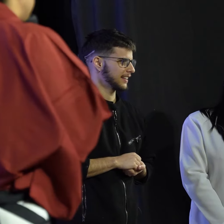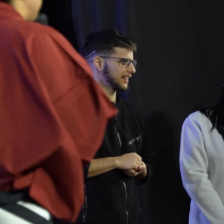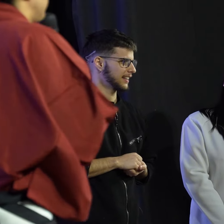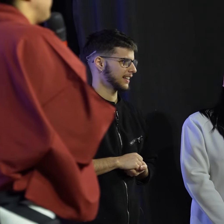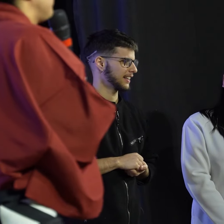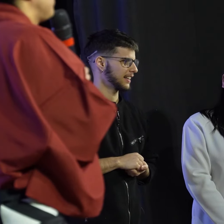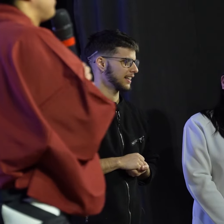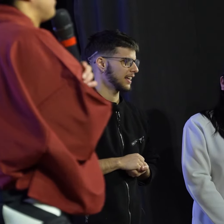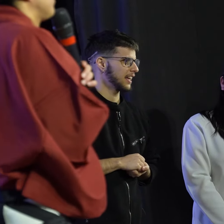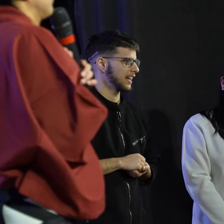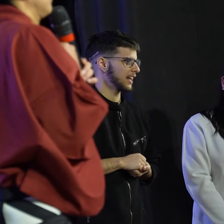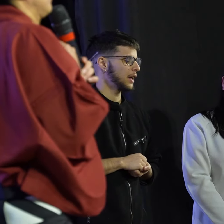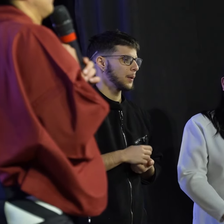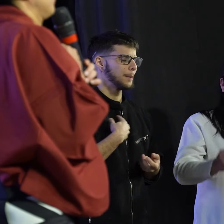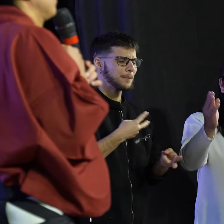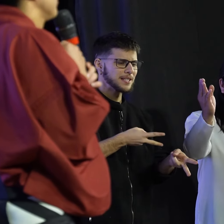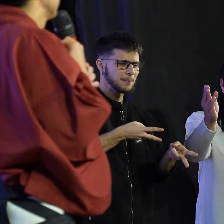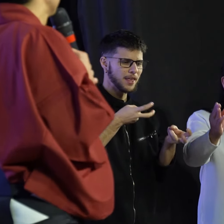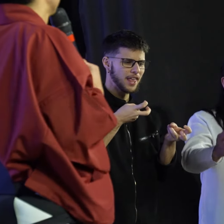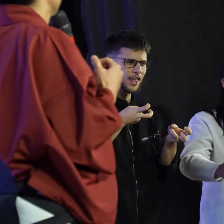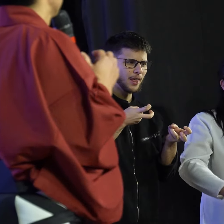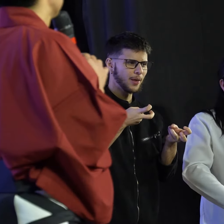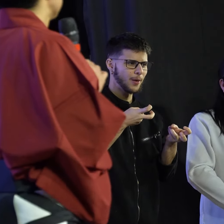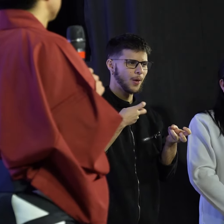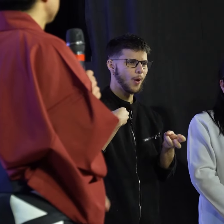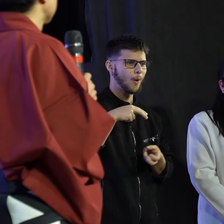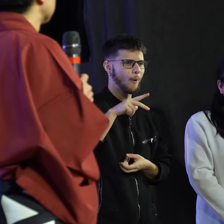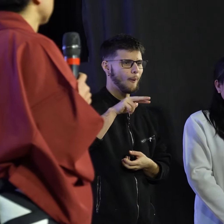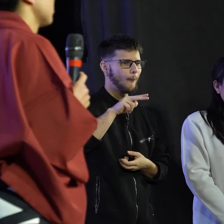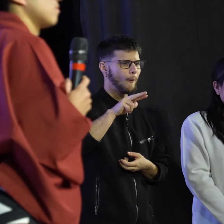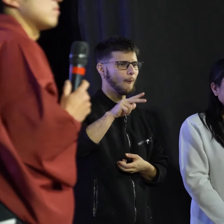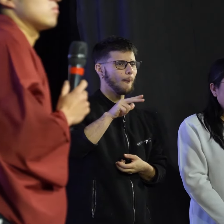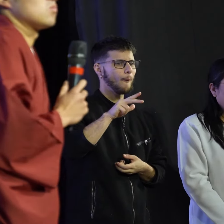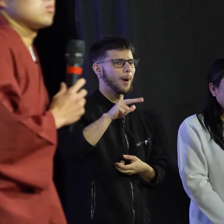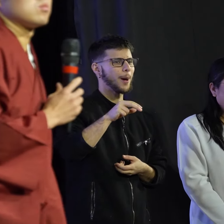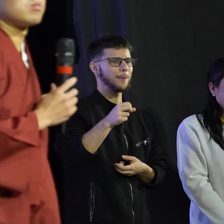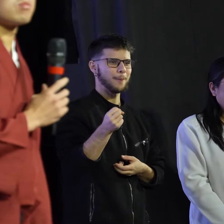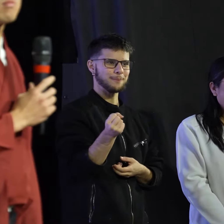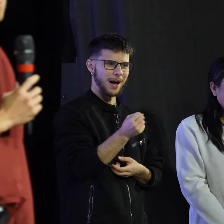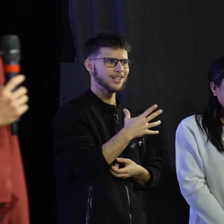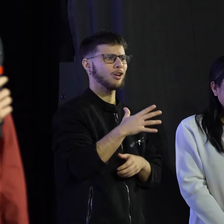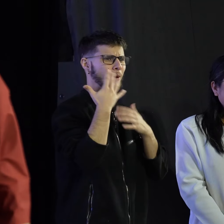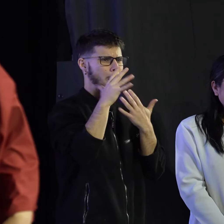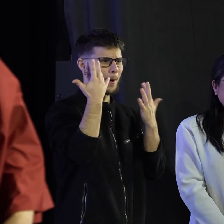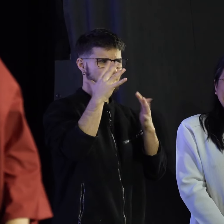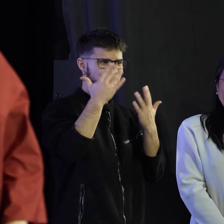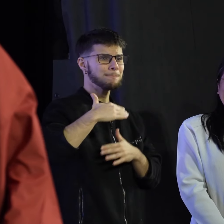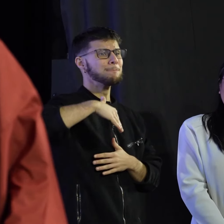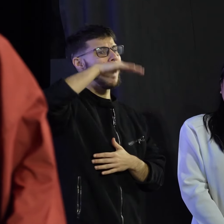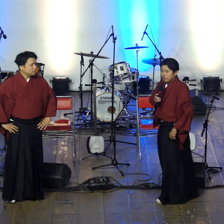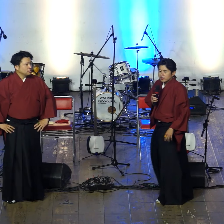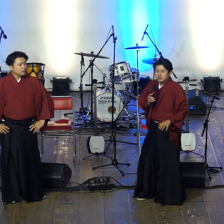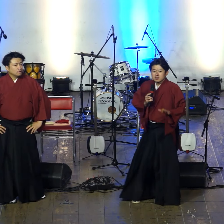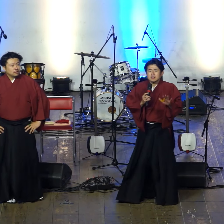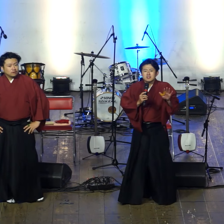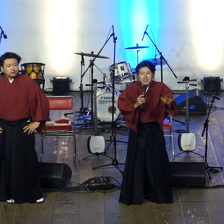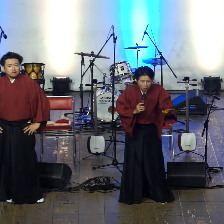Ele falou que ele achou, ele percebeu que o irmão mais novo ganhou mais palmas do que ele.